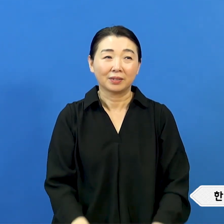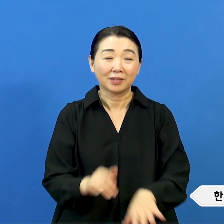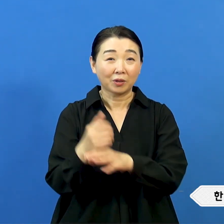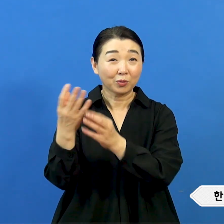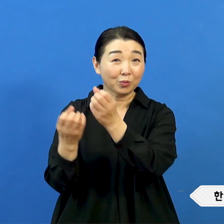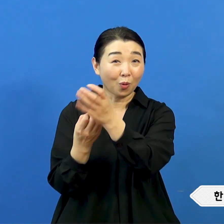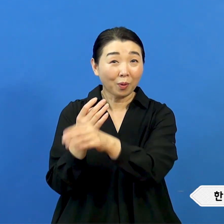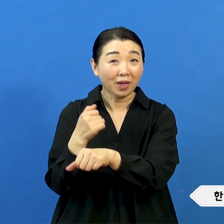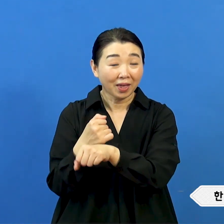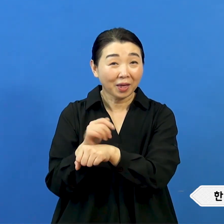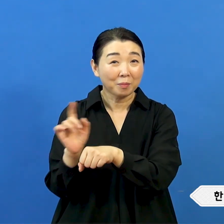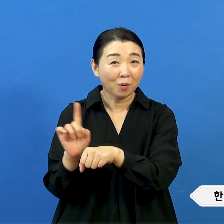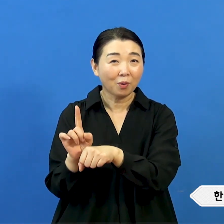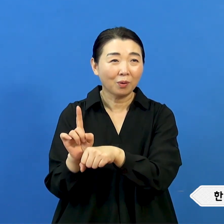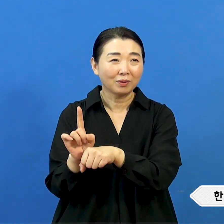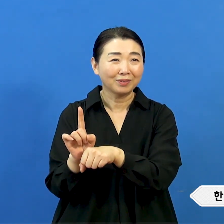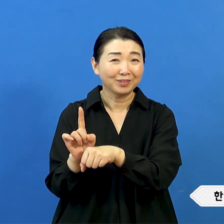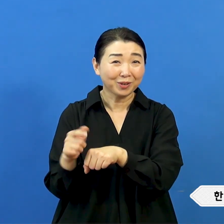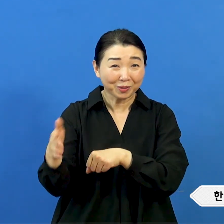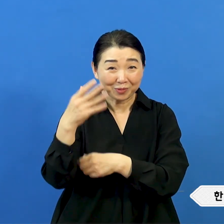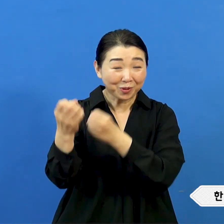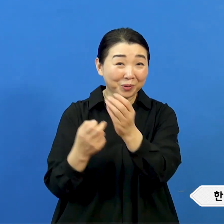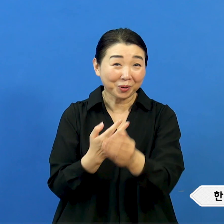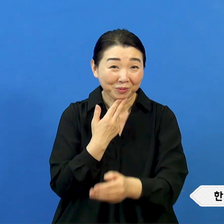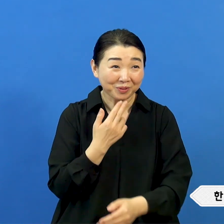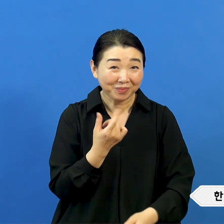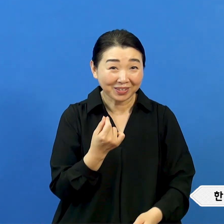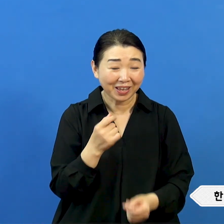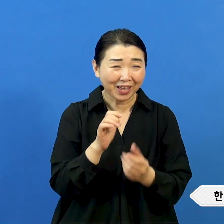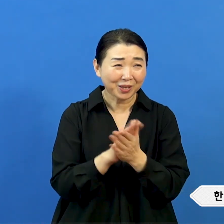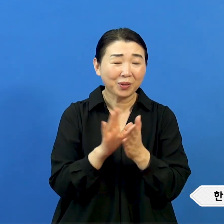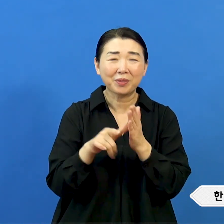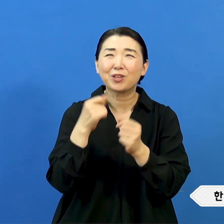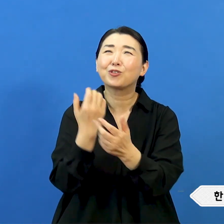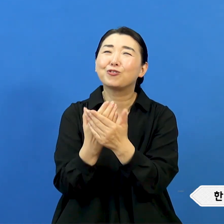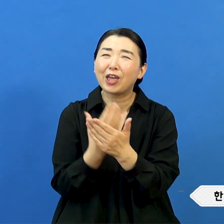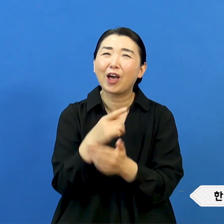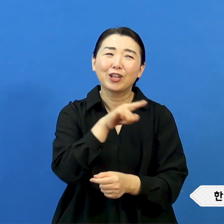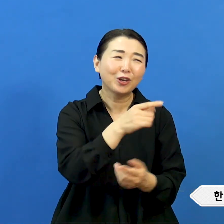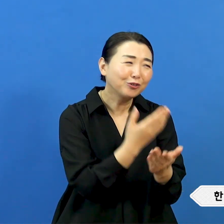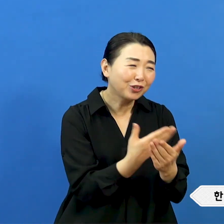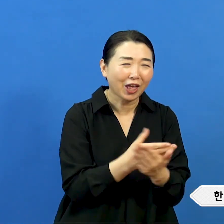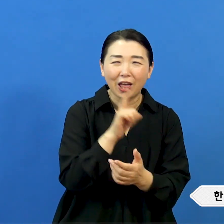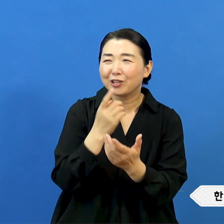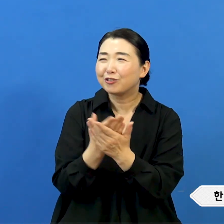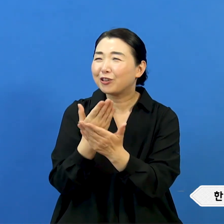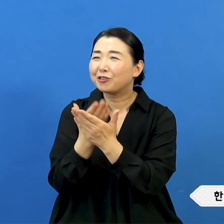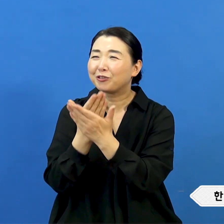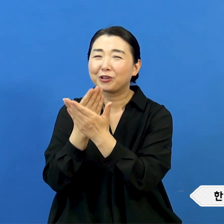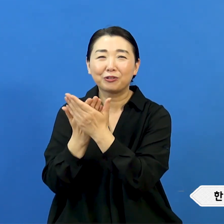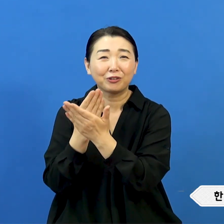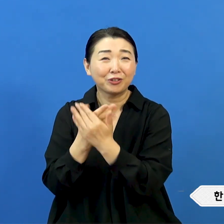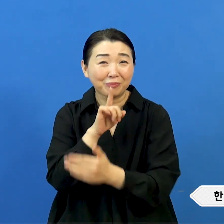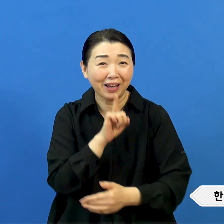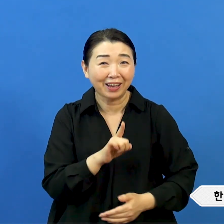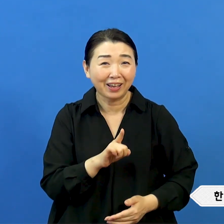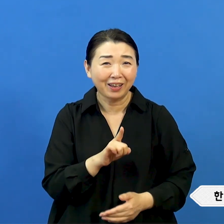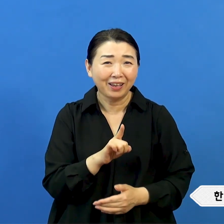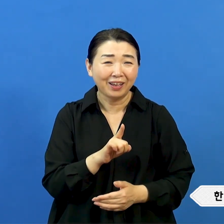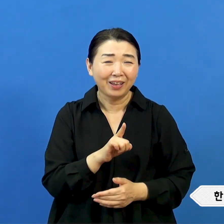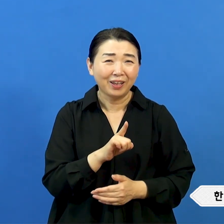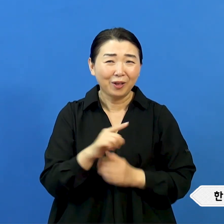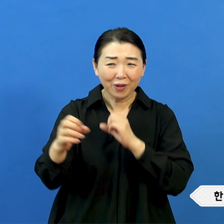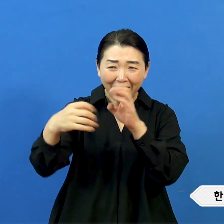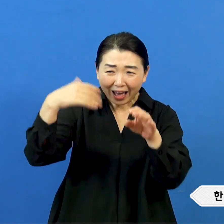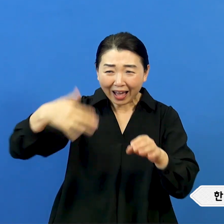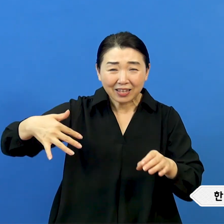고백 잘 안 하셨지요? 기도한다고 하면 하나님 이거 주세요, 저거 주세요, 빨리 좀 주세요, 왜 안 주십니까? 늘